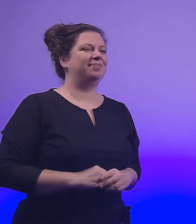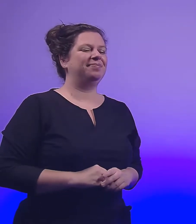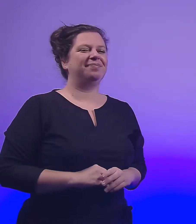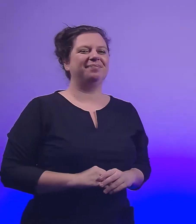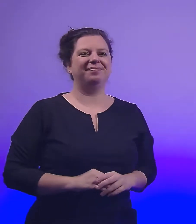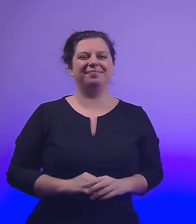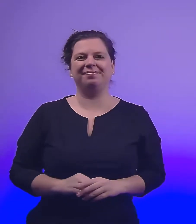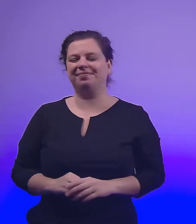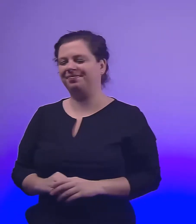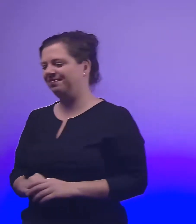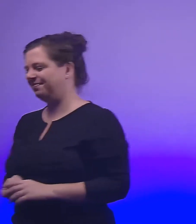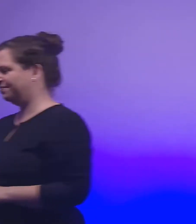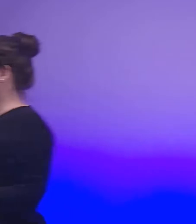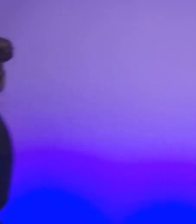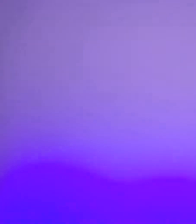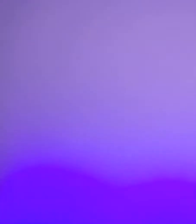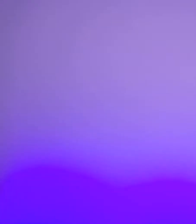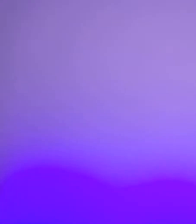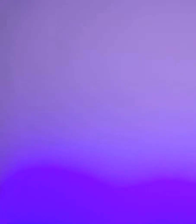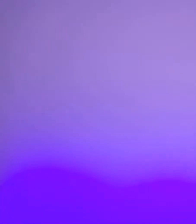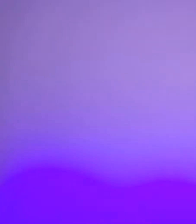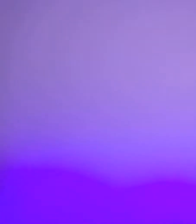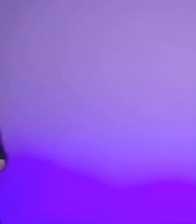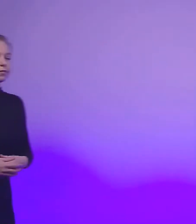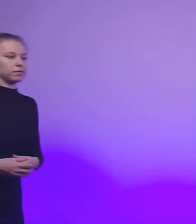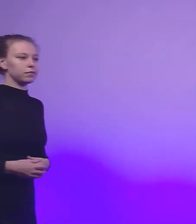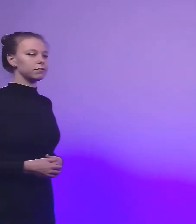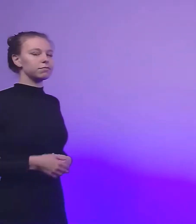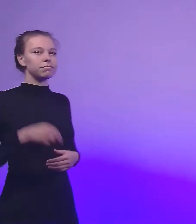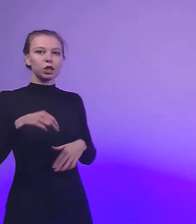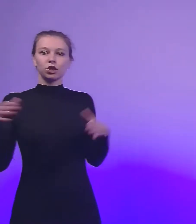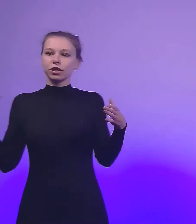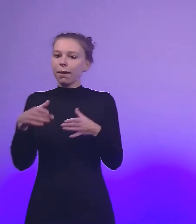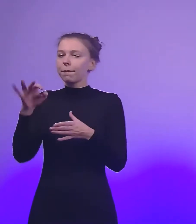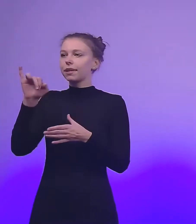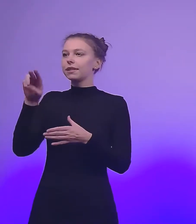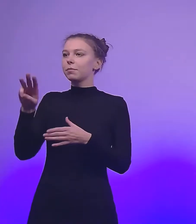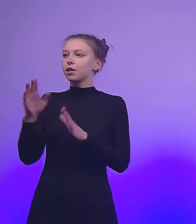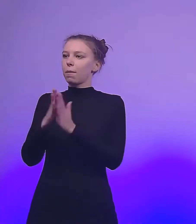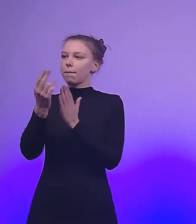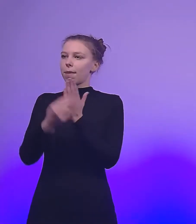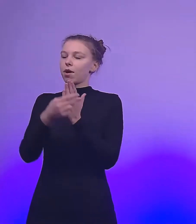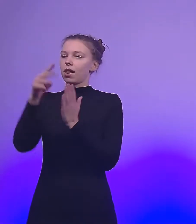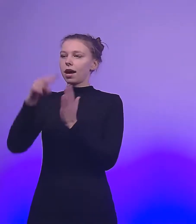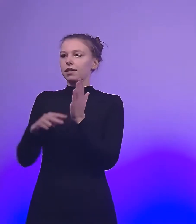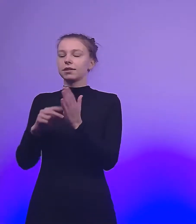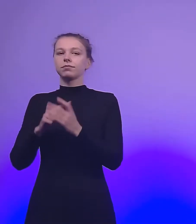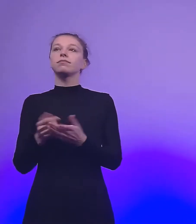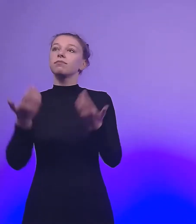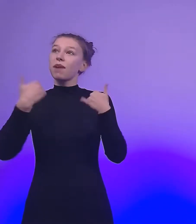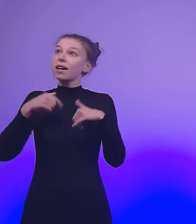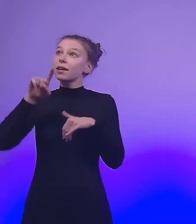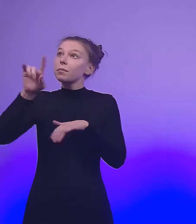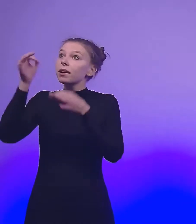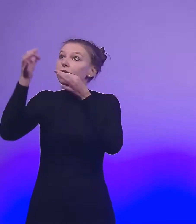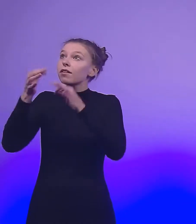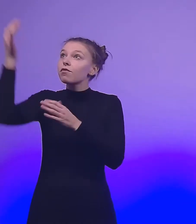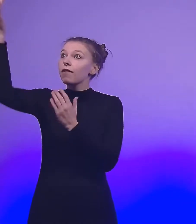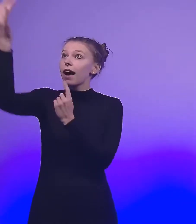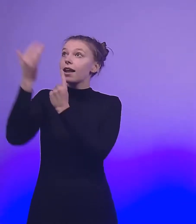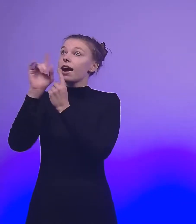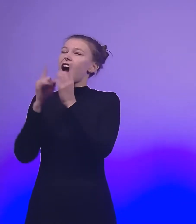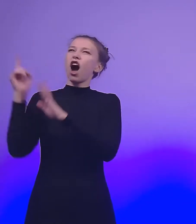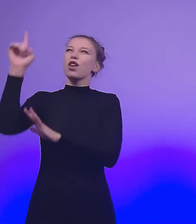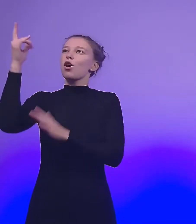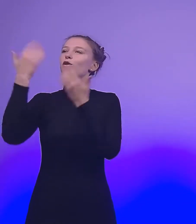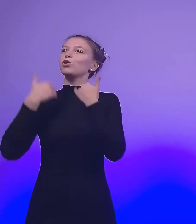We gaan samen met Tim uit de Bijbel lezen. Bij de Heer ben ik veilig. Hij is de Allerhoogste God. Bij hem vind ik rust. Hij